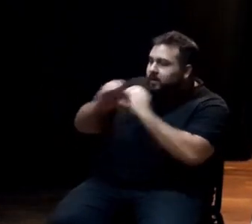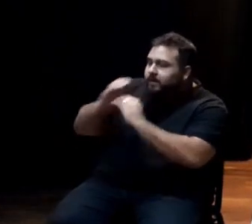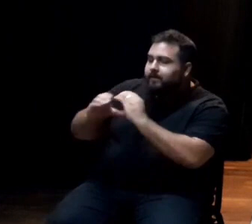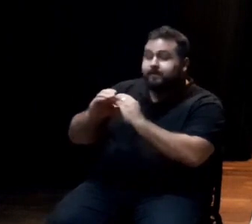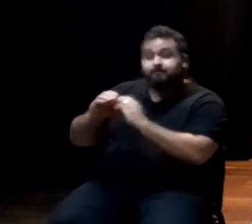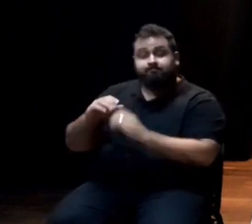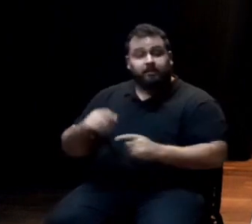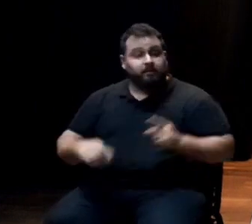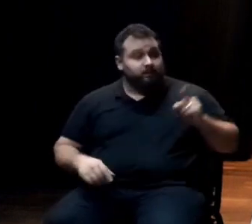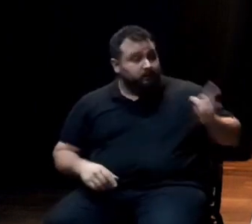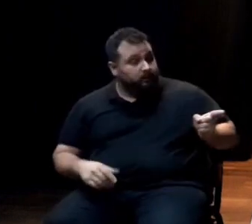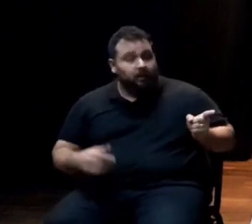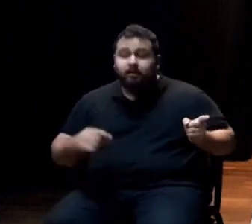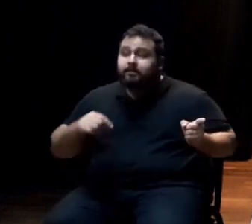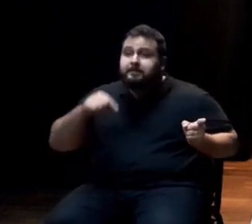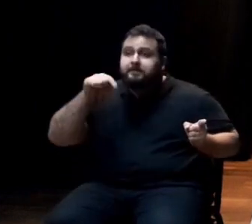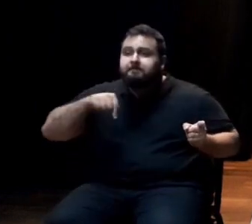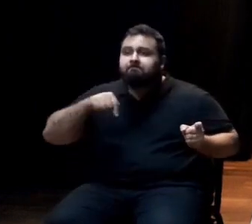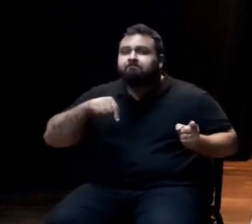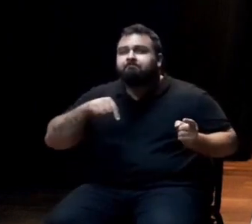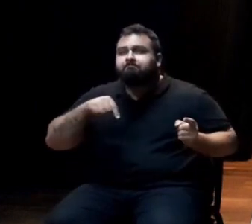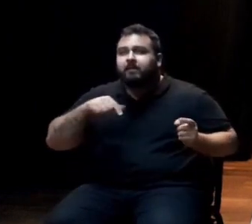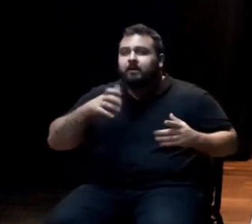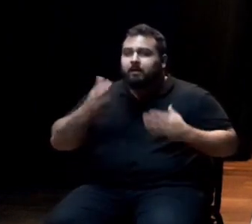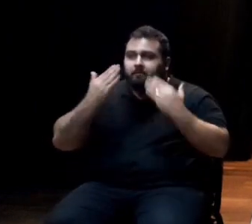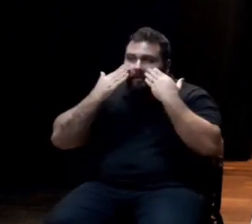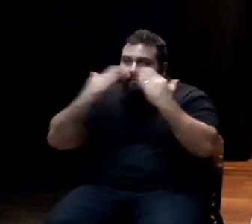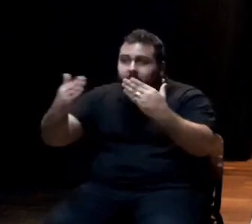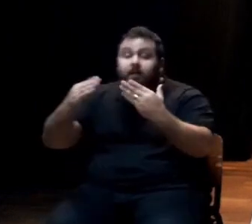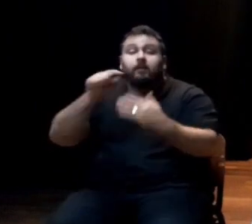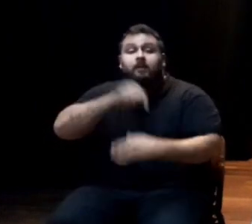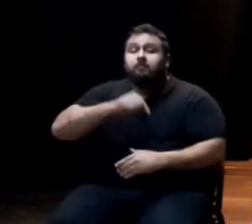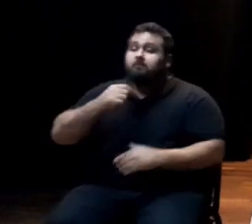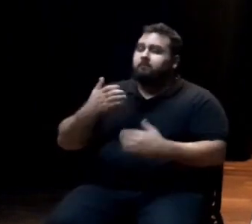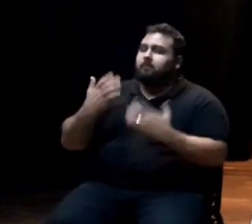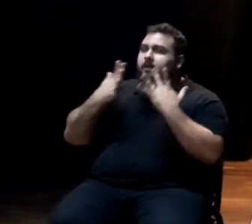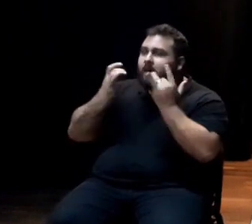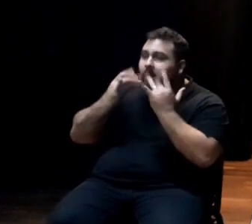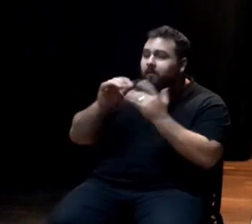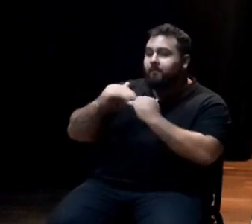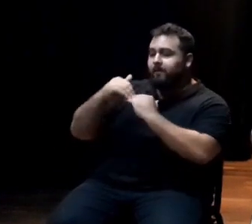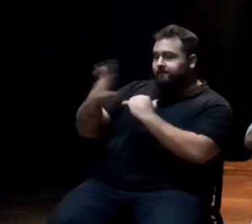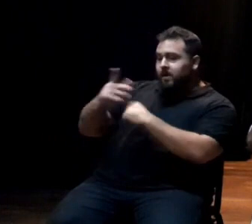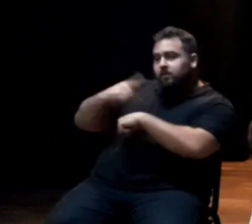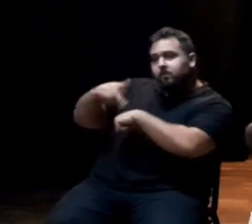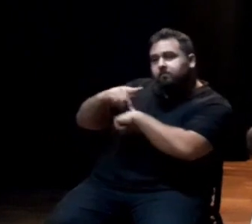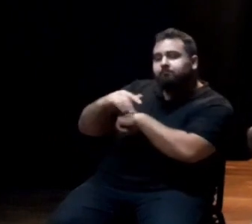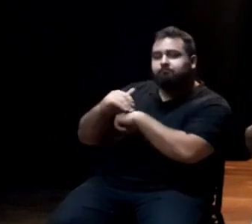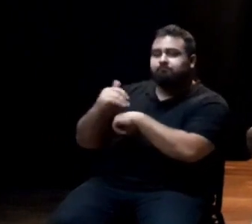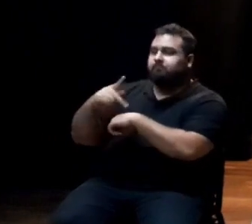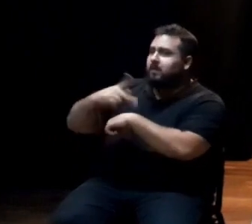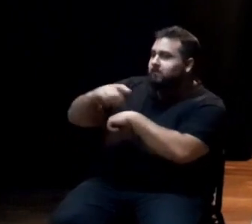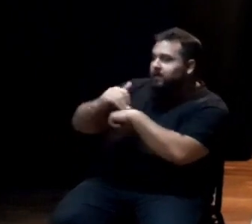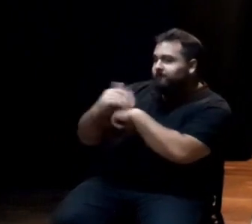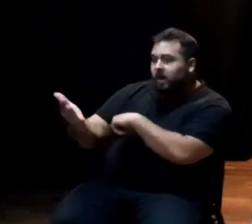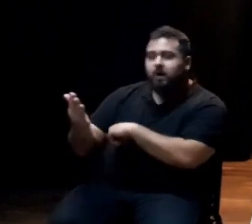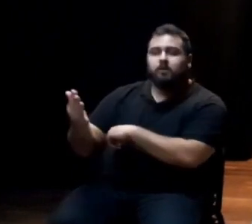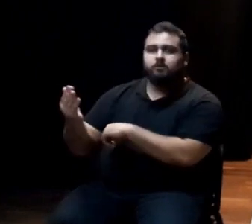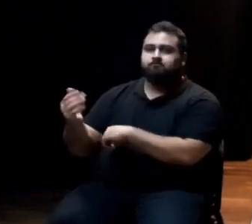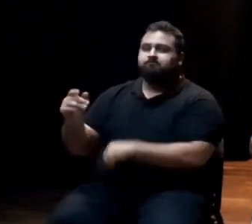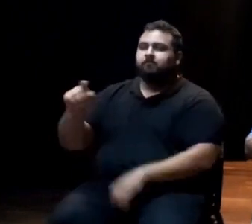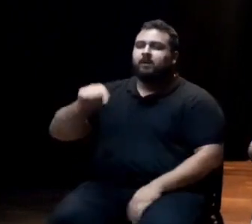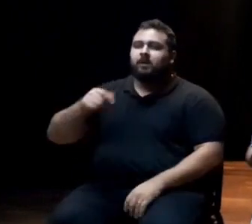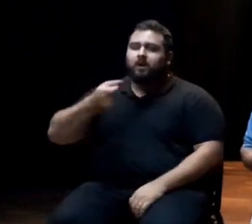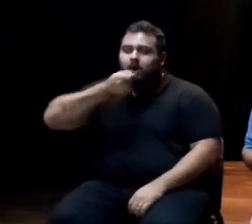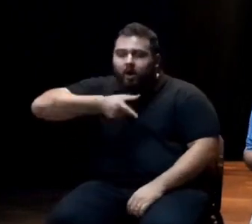exemplo, quando ele está aqui e ele apresenta esse espetáculo, ele falou que já foi para fora do Brasil. Se ele chega lá e conta essa